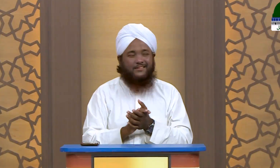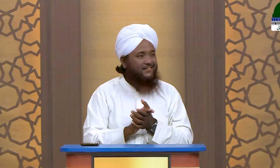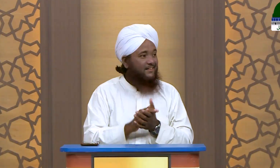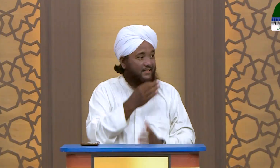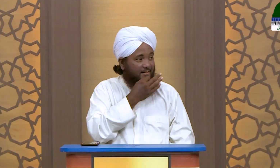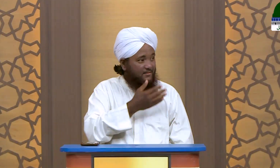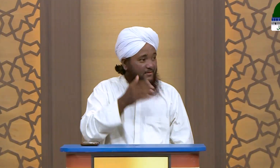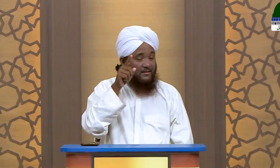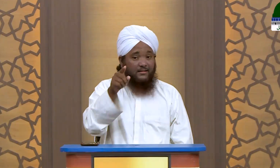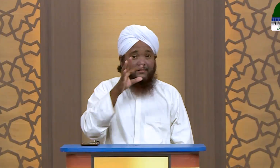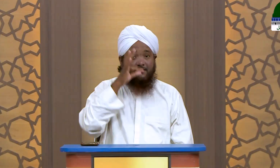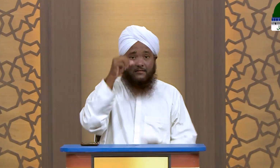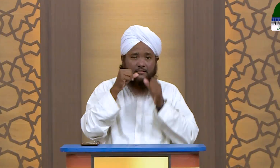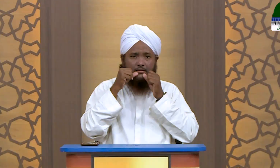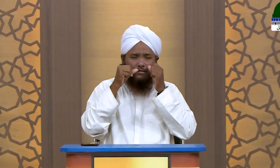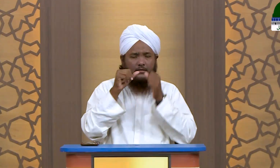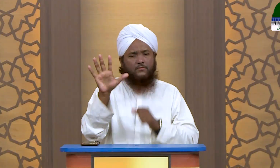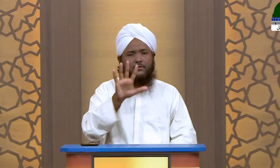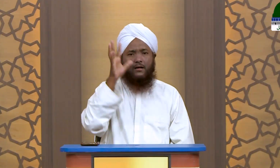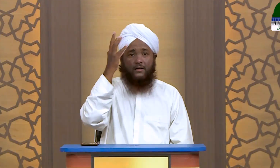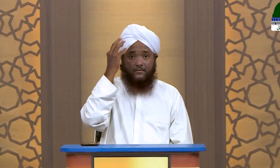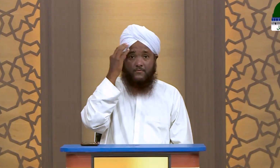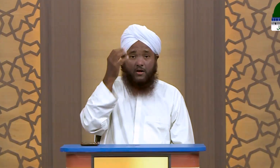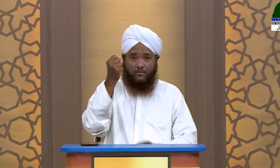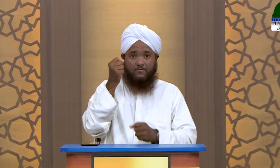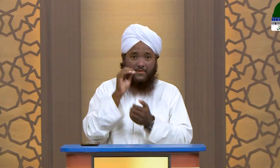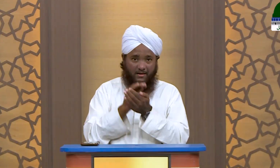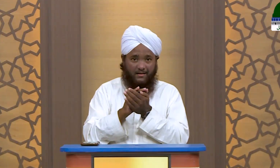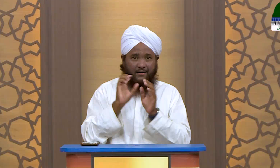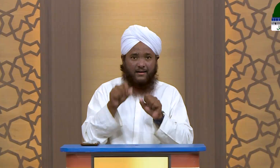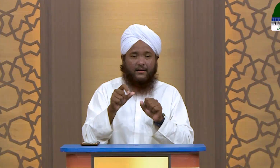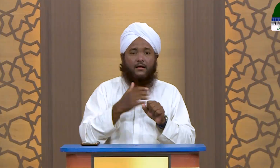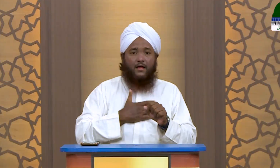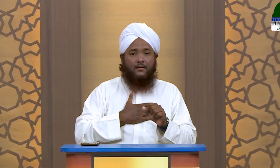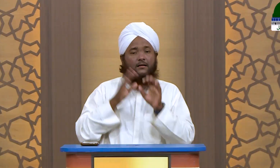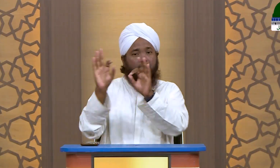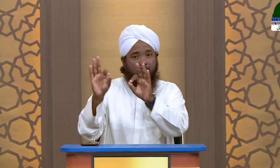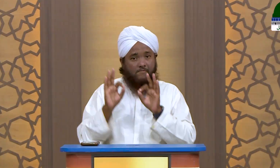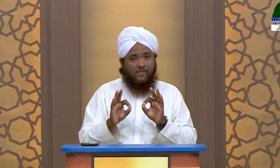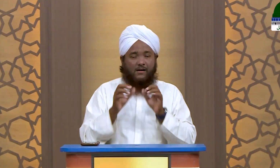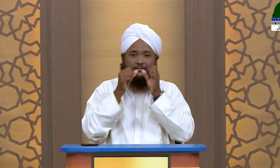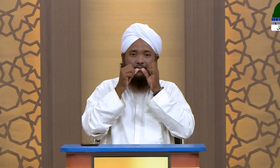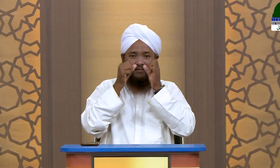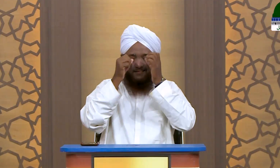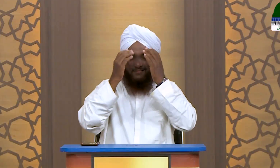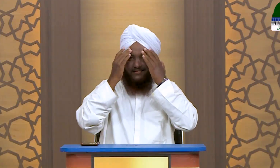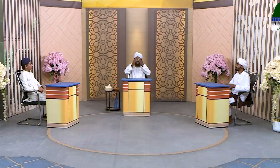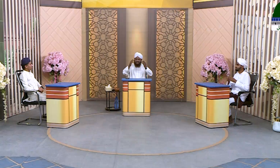علم میرے وصال کے بعد ویسا ہی ہوگا جیسا میری حیات میں ہے۔ صلو علی الحبیب صلی